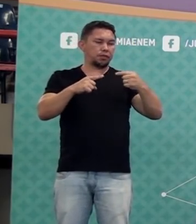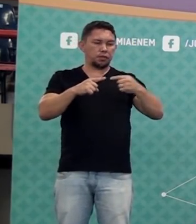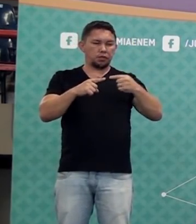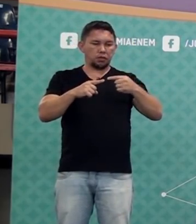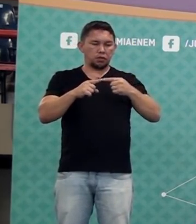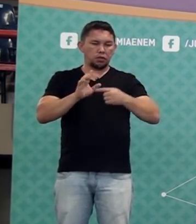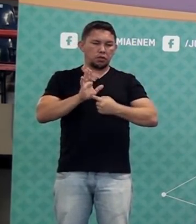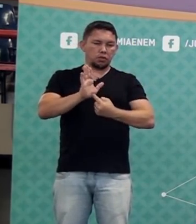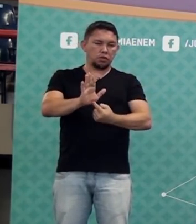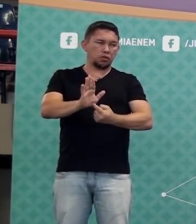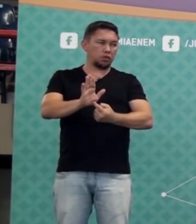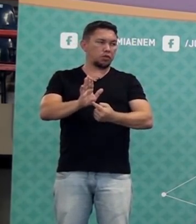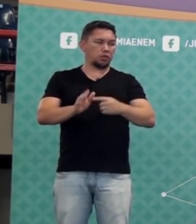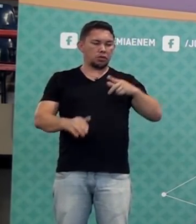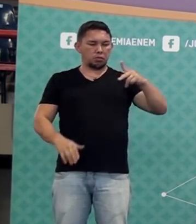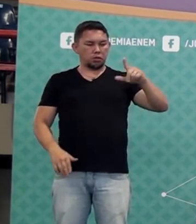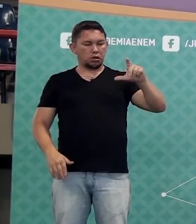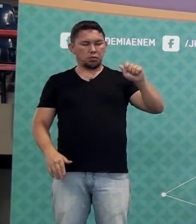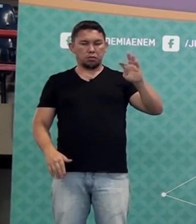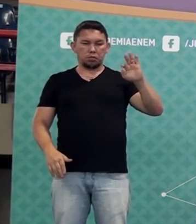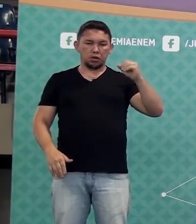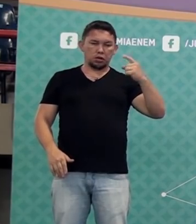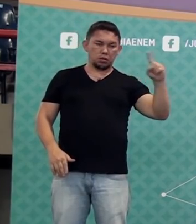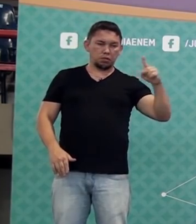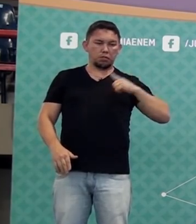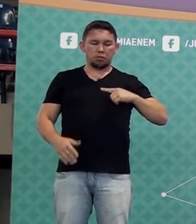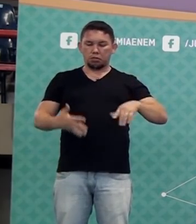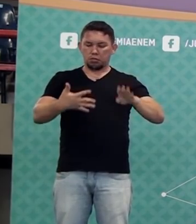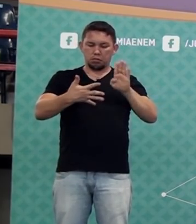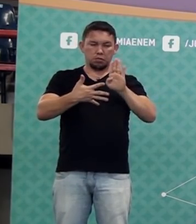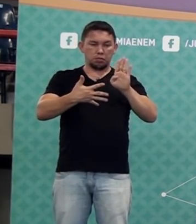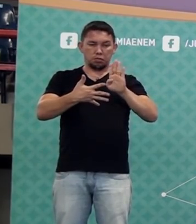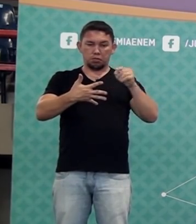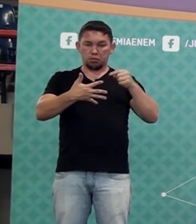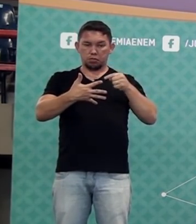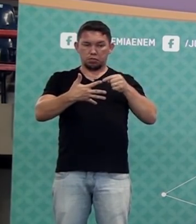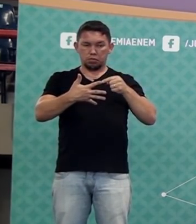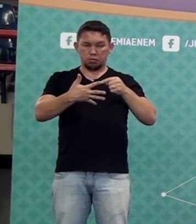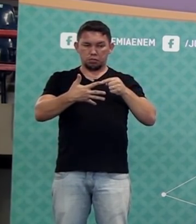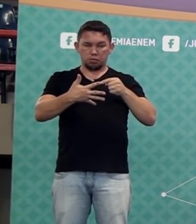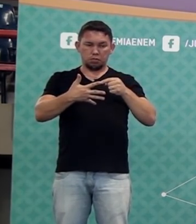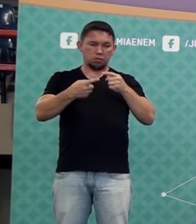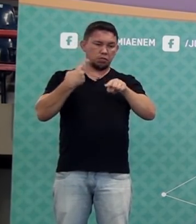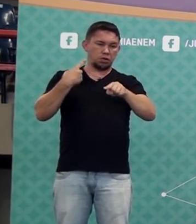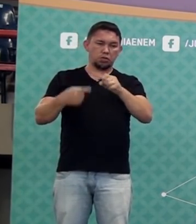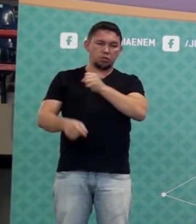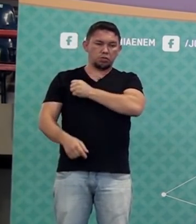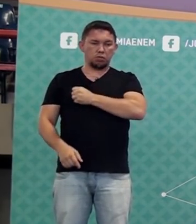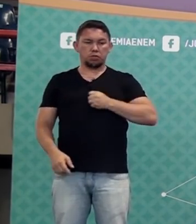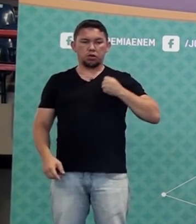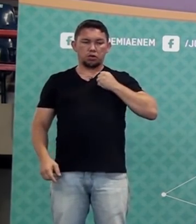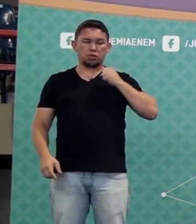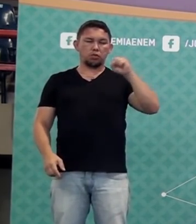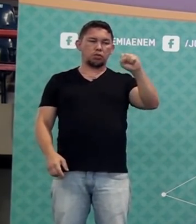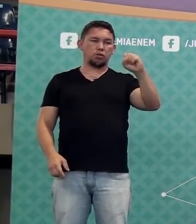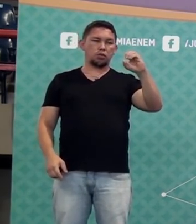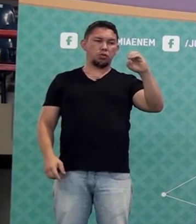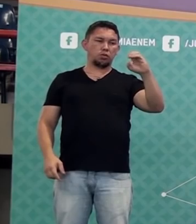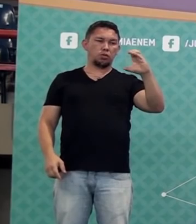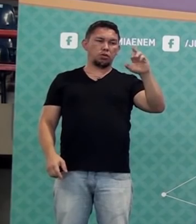o que representa aí o Platão. De toda sorte, o item B é Platão, não tem relação com Sócrates. Item C: